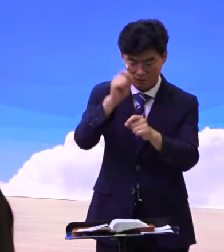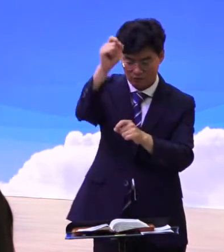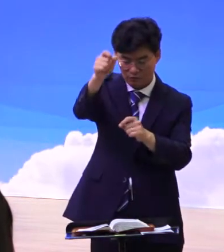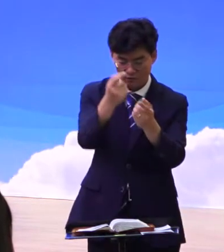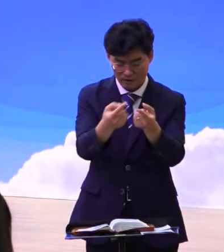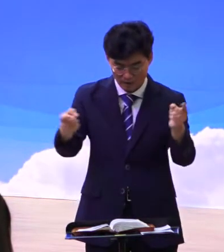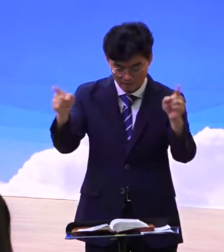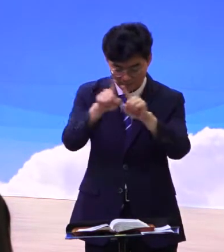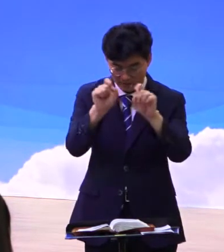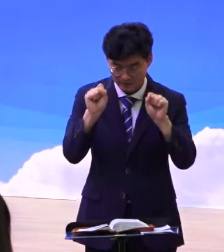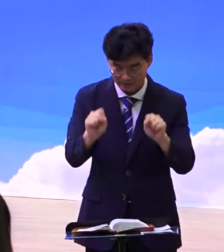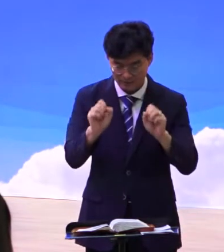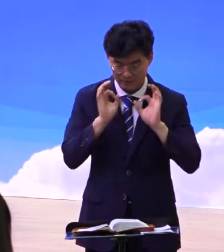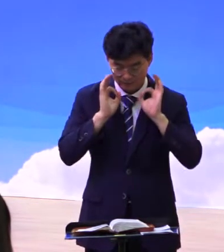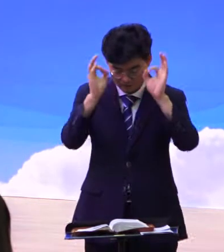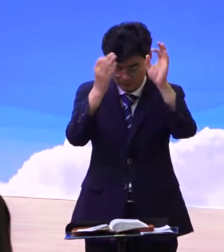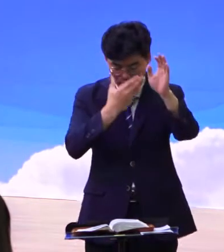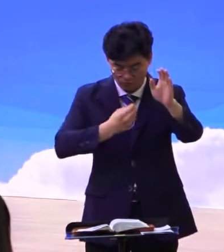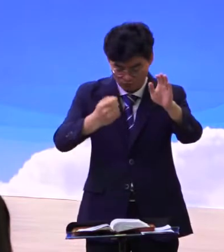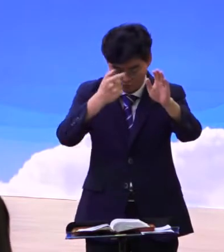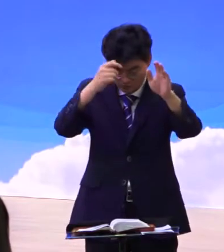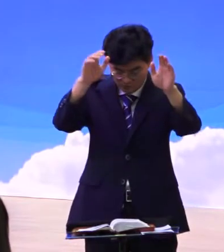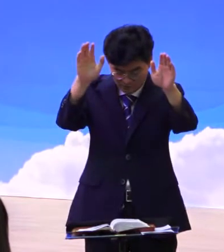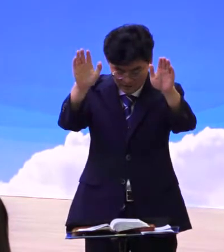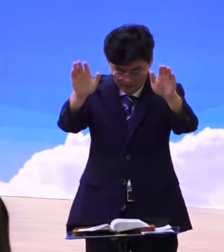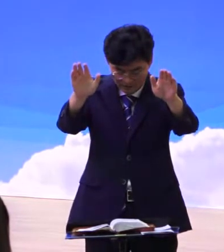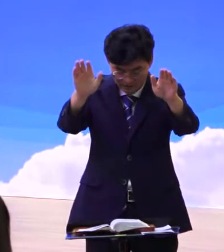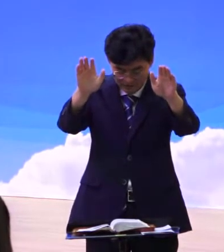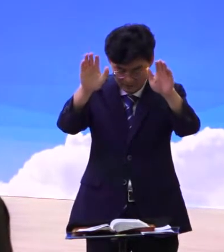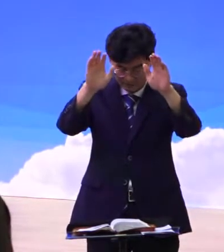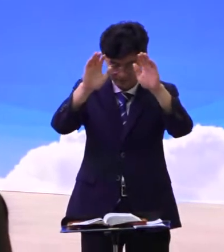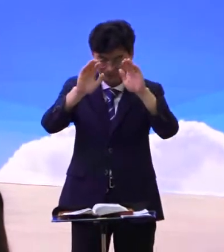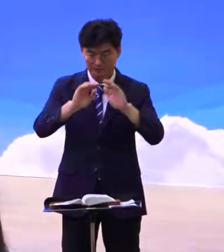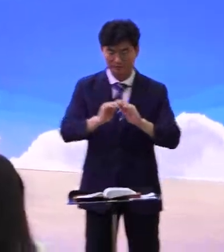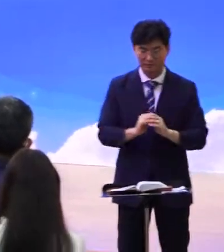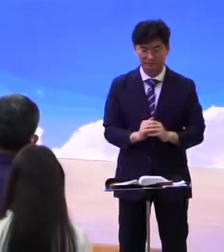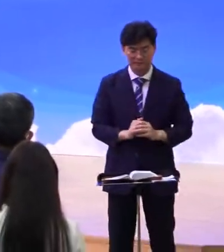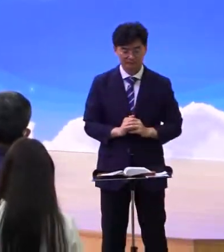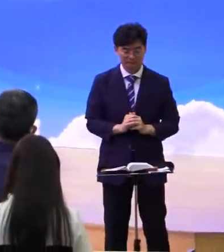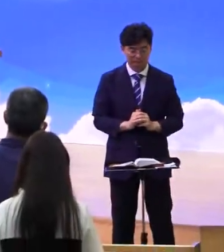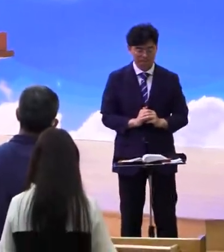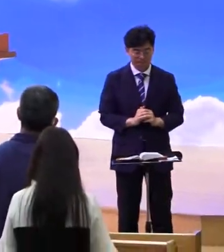함께 계시기를 간절히 축원하옵나이다. 아멘.